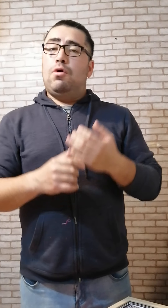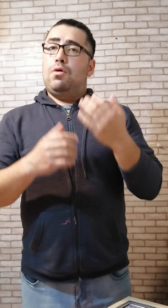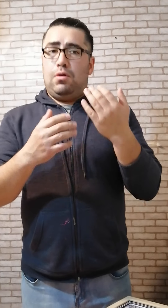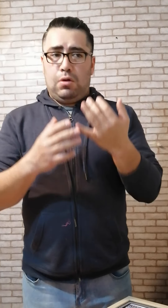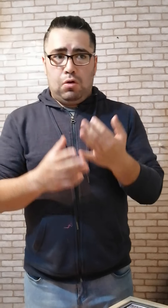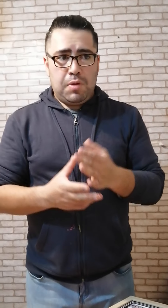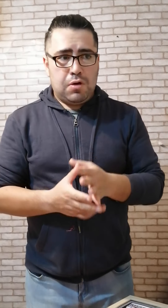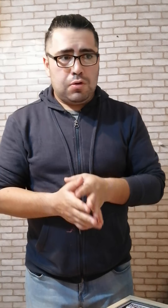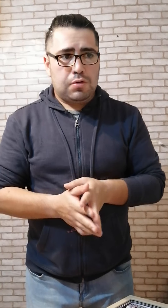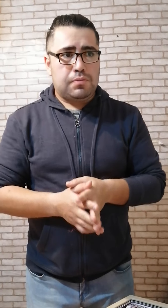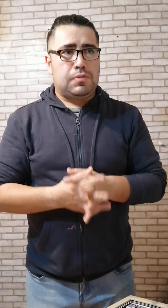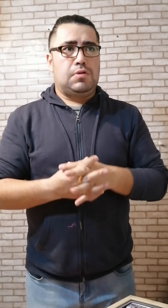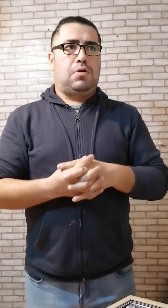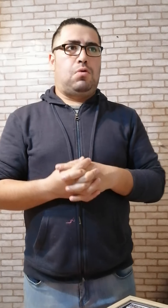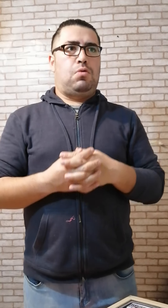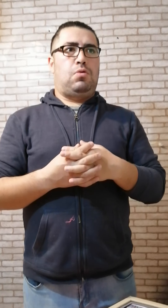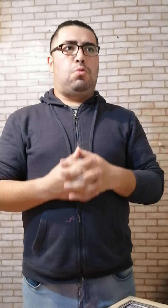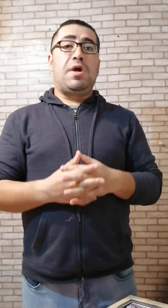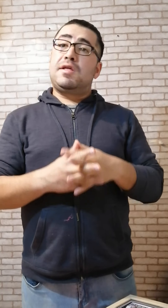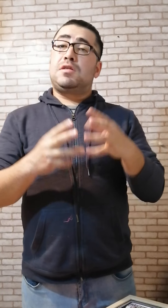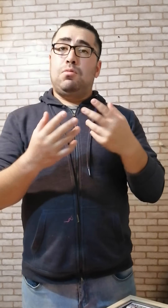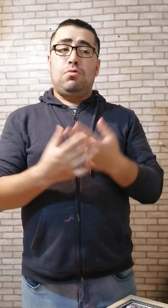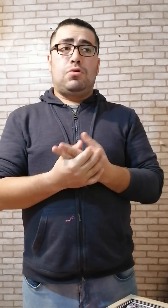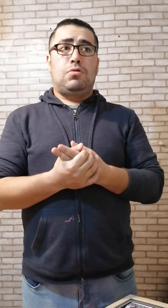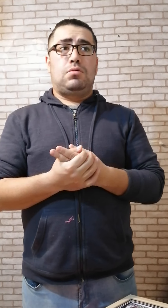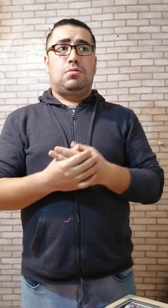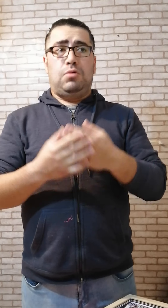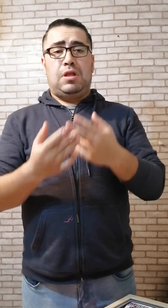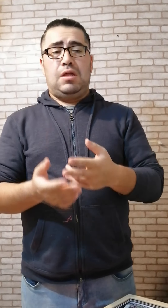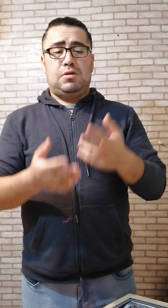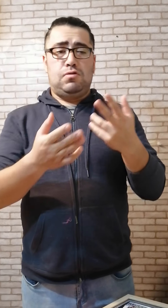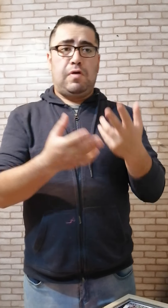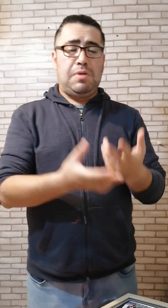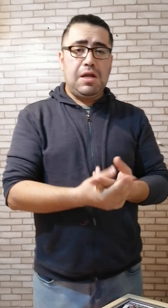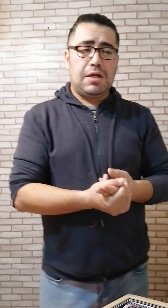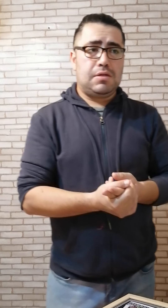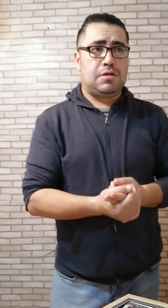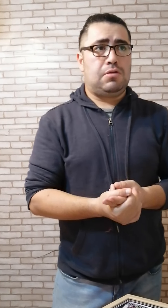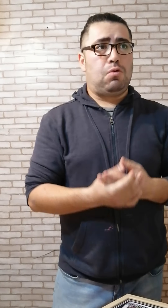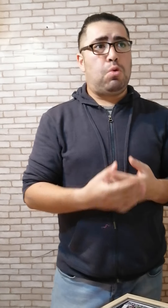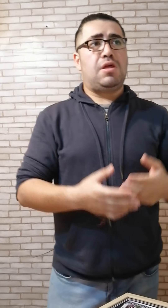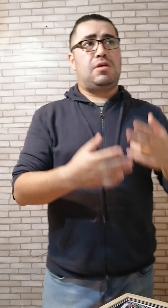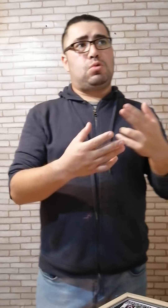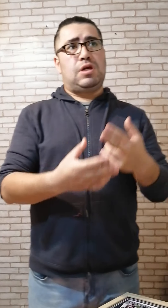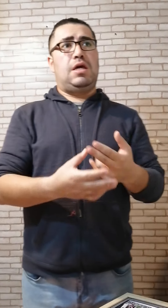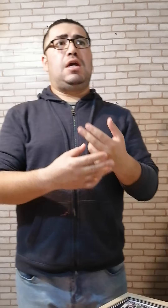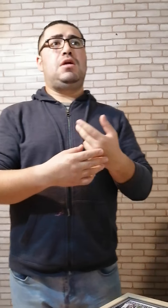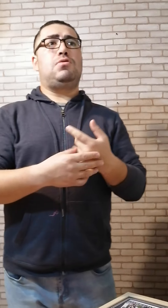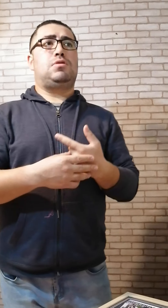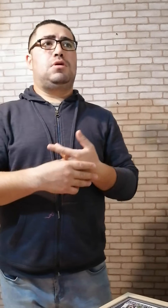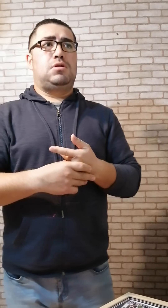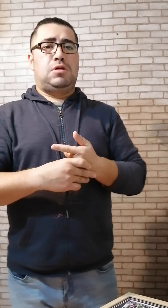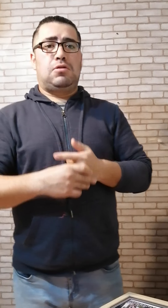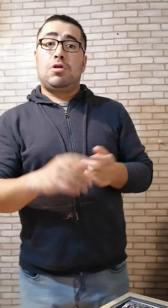lo mejor cuídense mucho ustedes y su familia cierto cuiden a sus seres queridos cierto y no